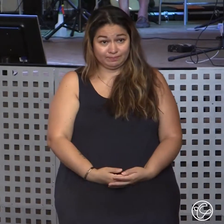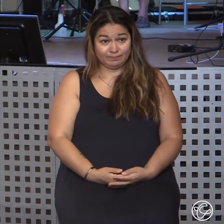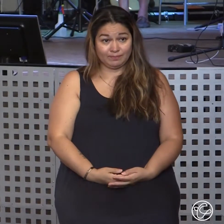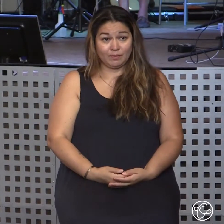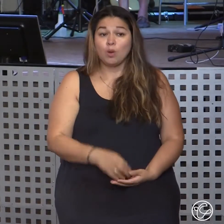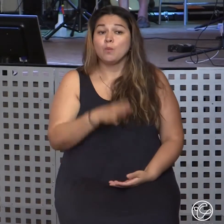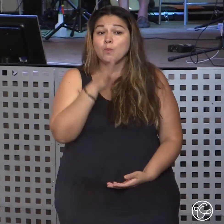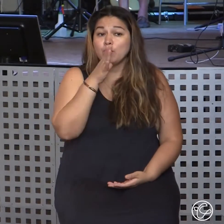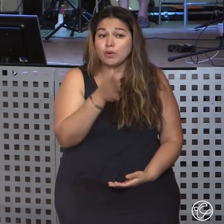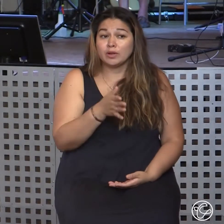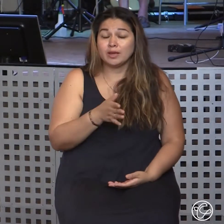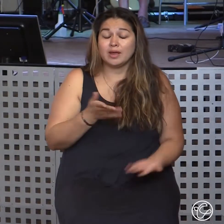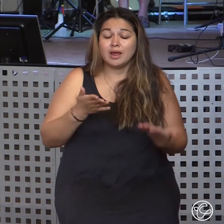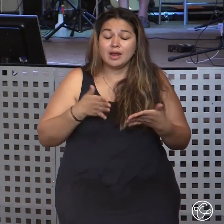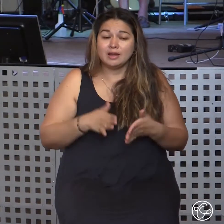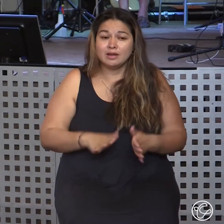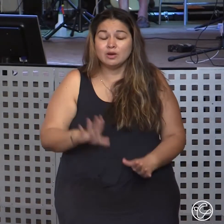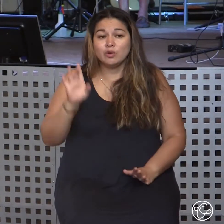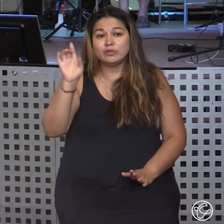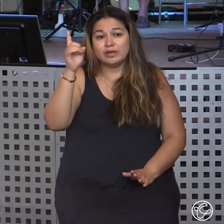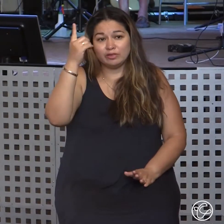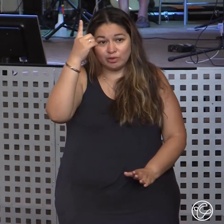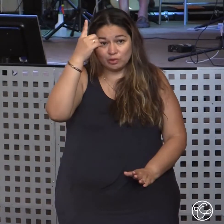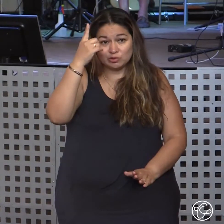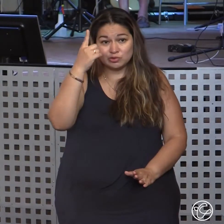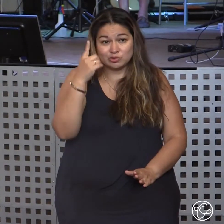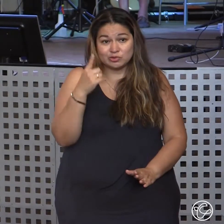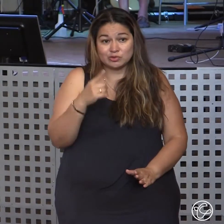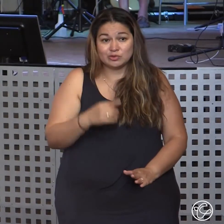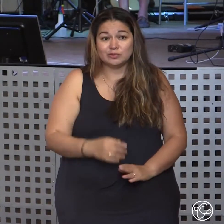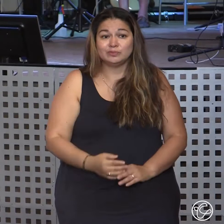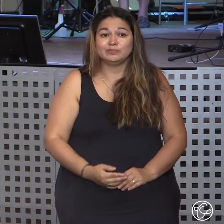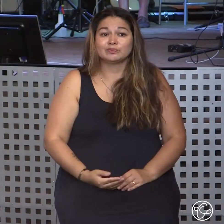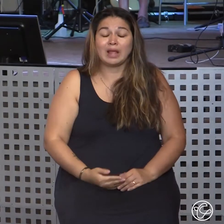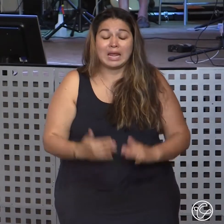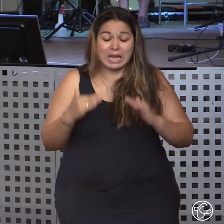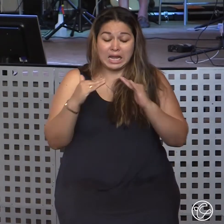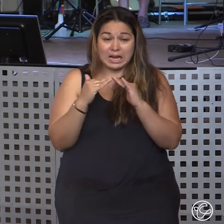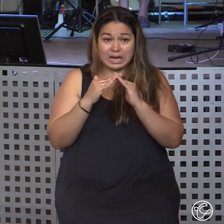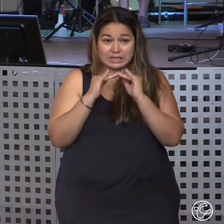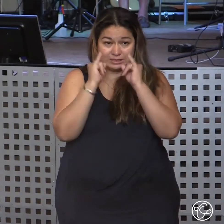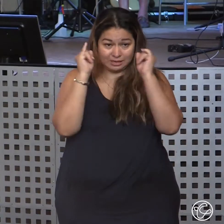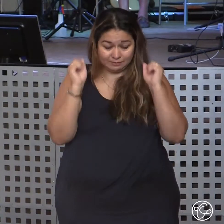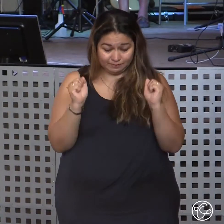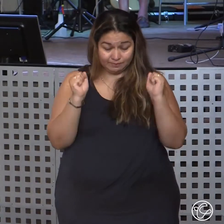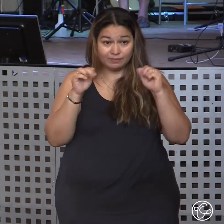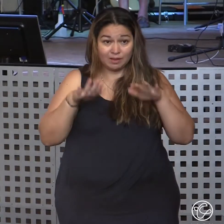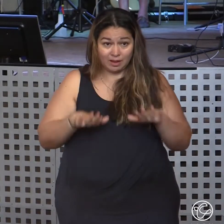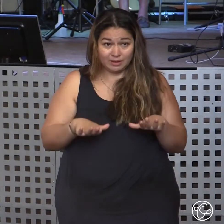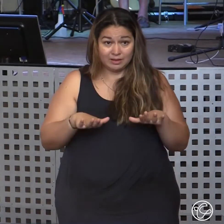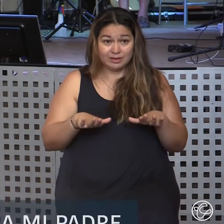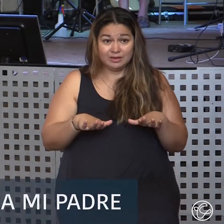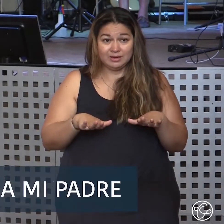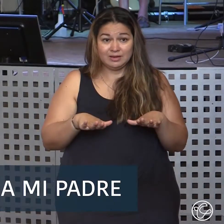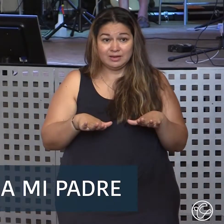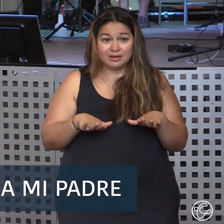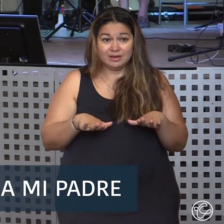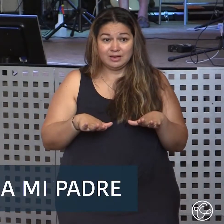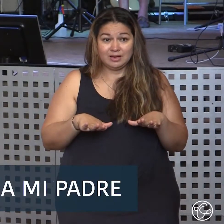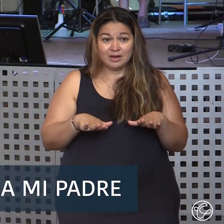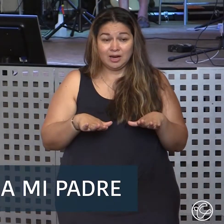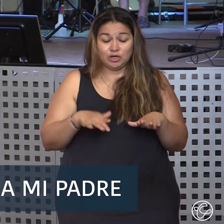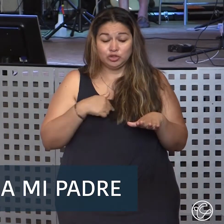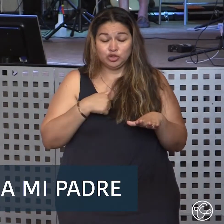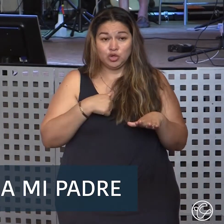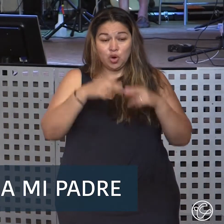Dios, que está en la casa constantemente, permanentemente, de forma estable, es